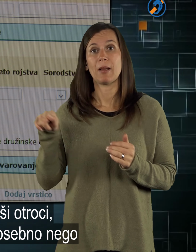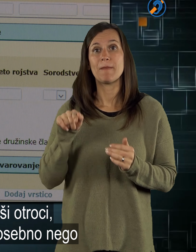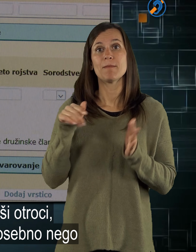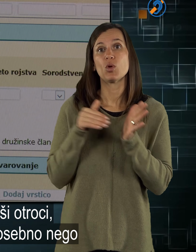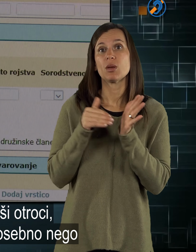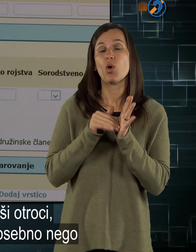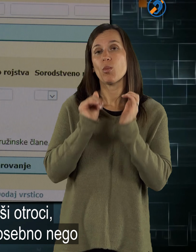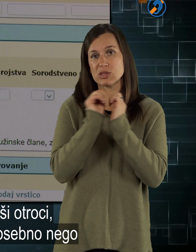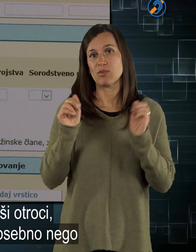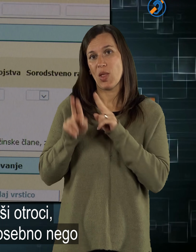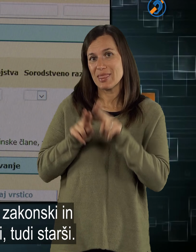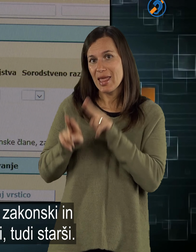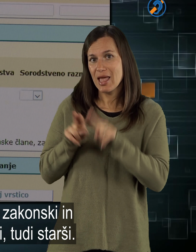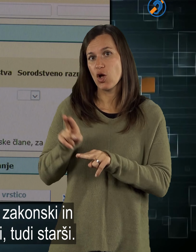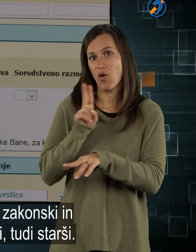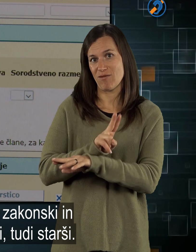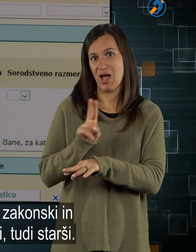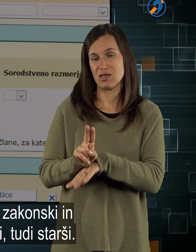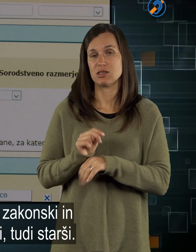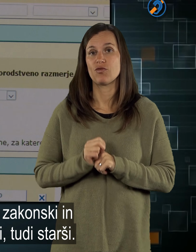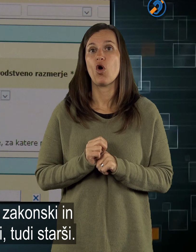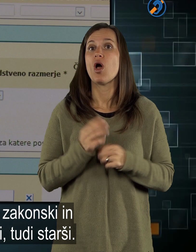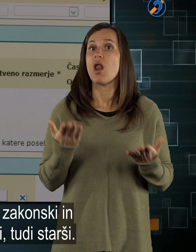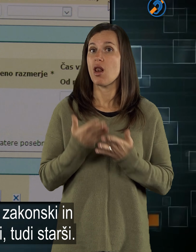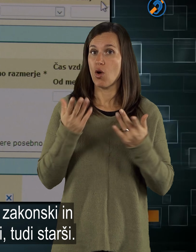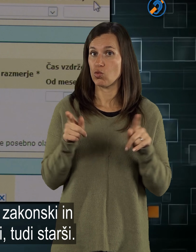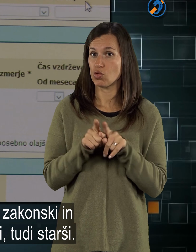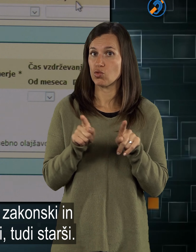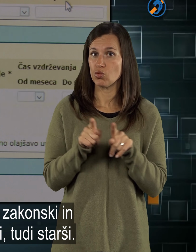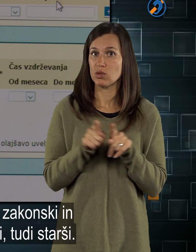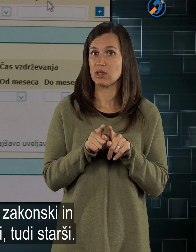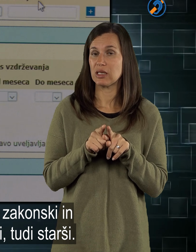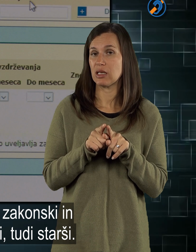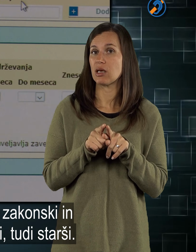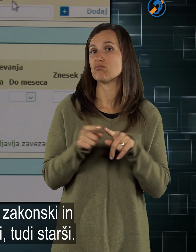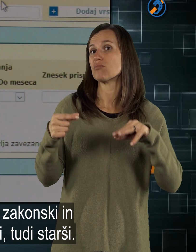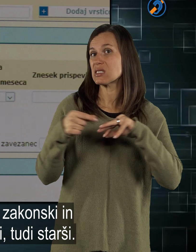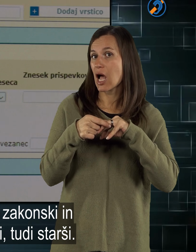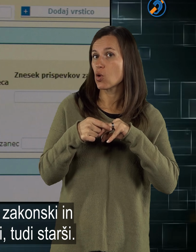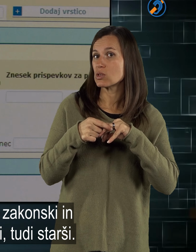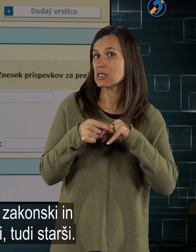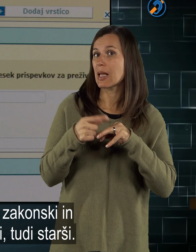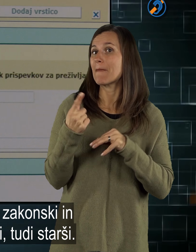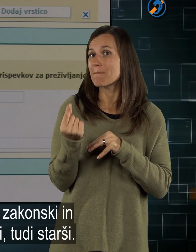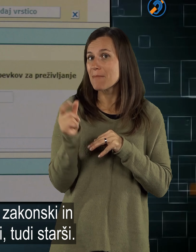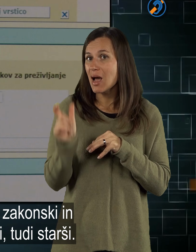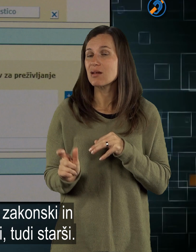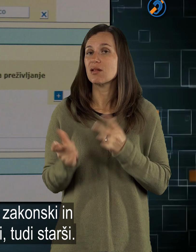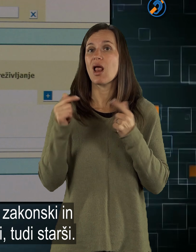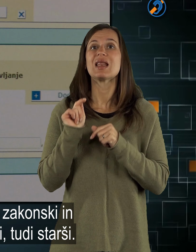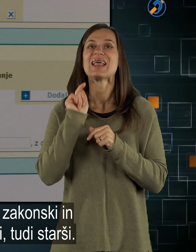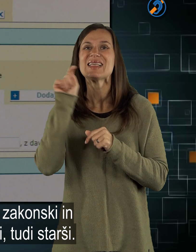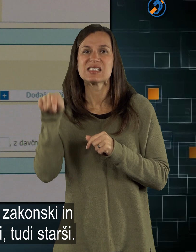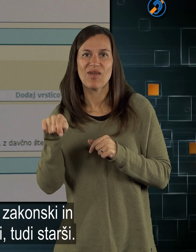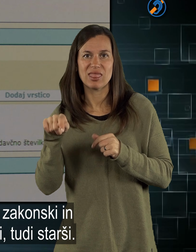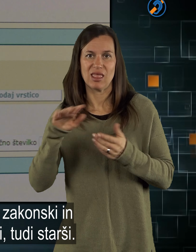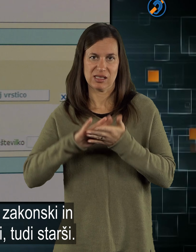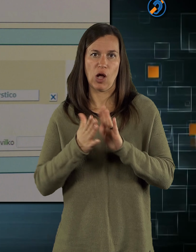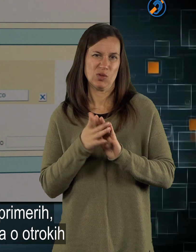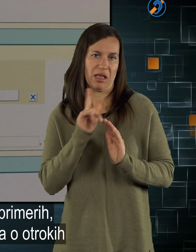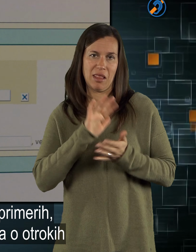seveda posebno nego in varstvo, lahko so tudi zakonski partnerji, izvenzakonski partnerji, tudi